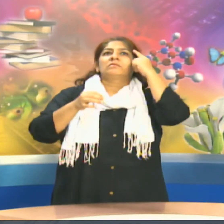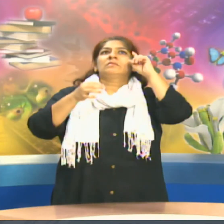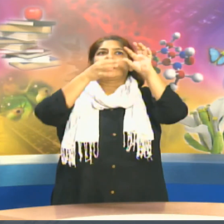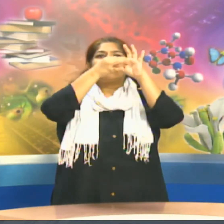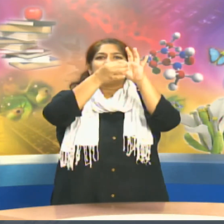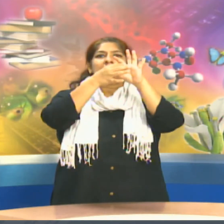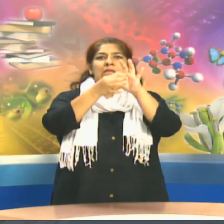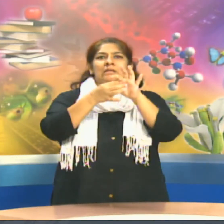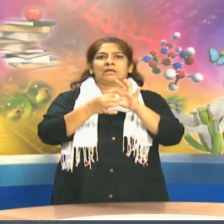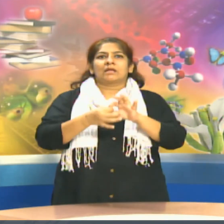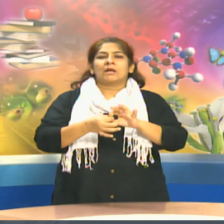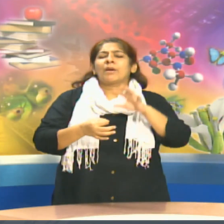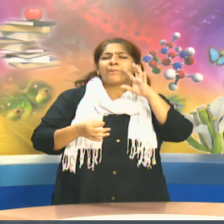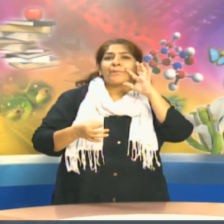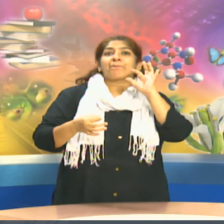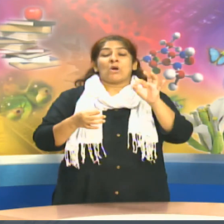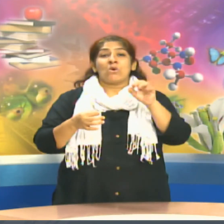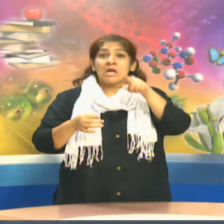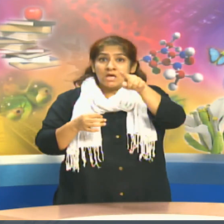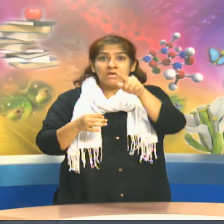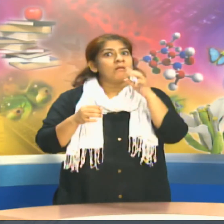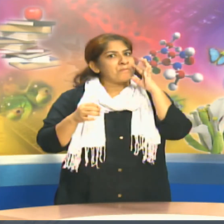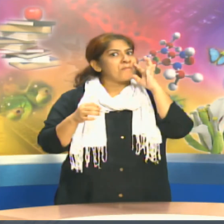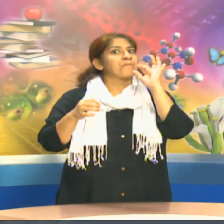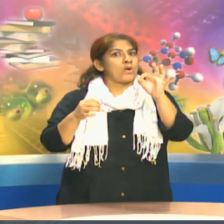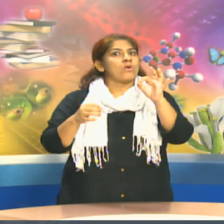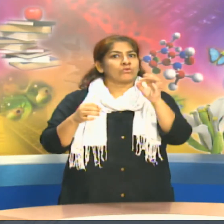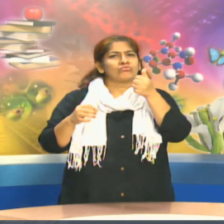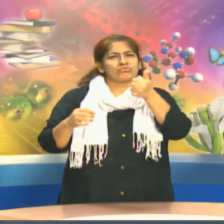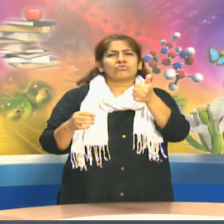features. Now we will understand all those points.